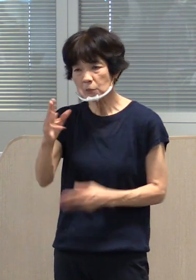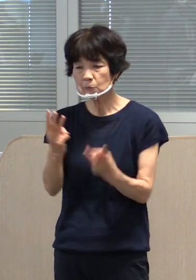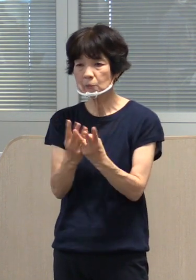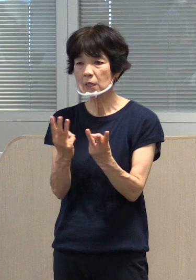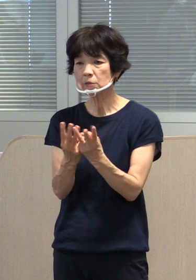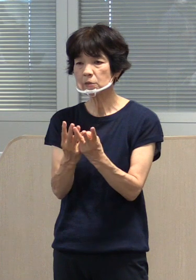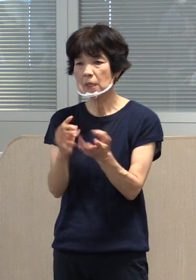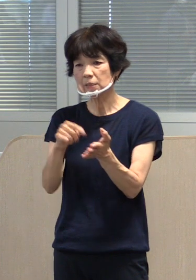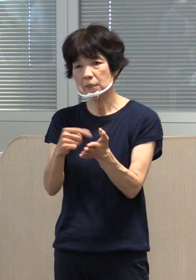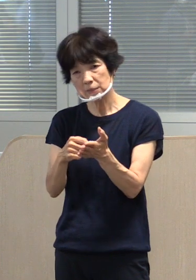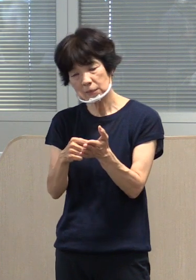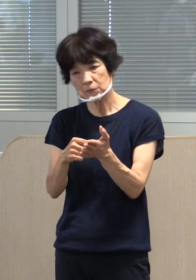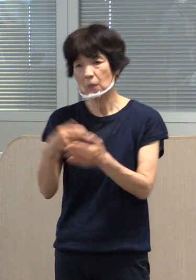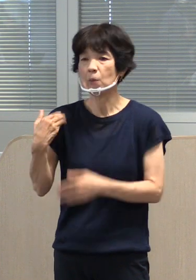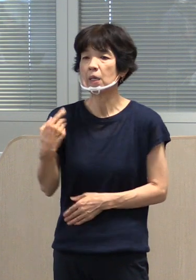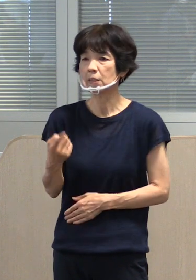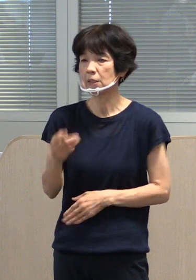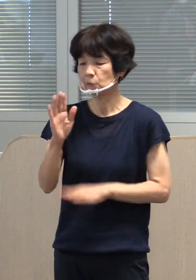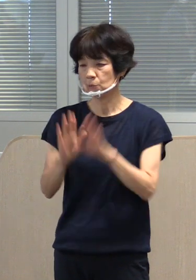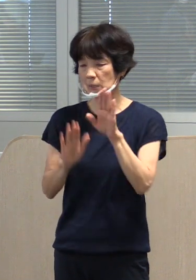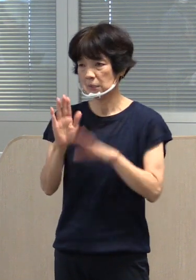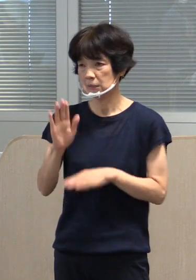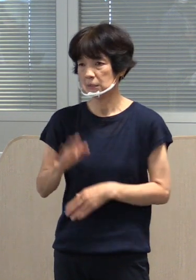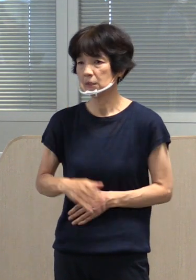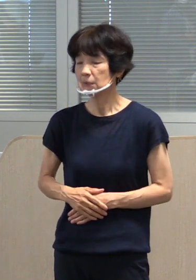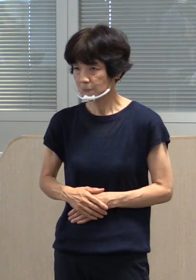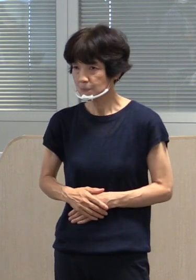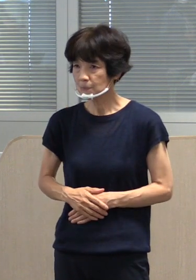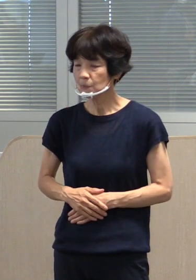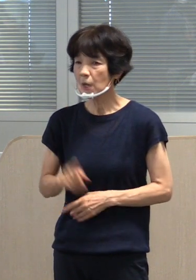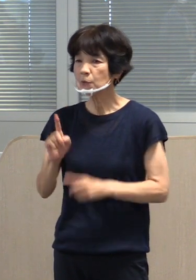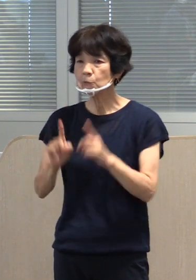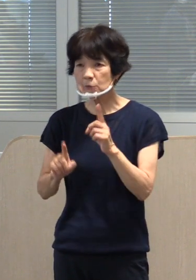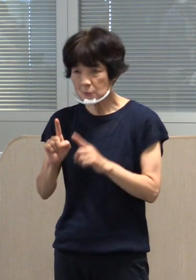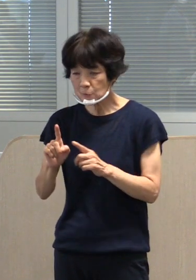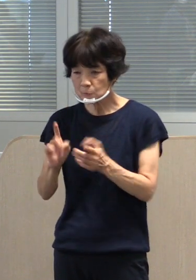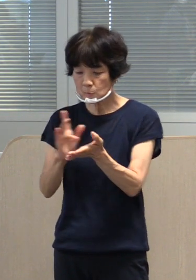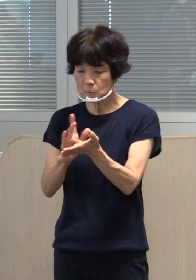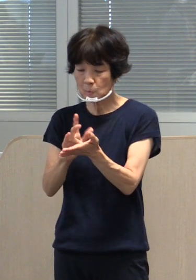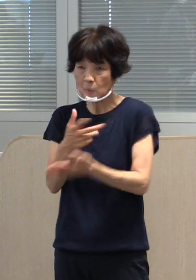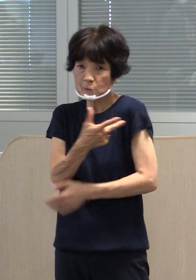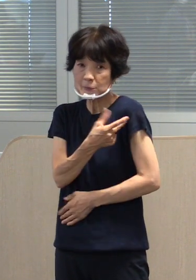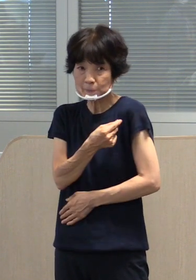からとにかくこのワクチンなんとかですね